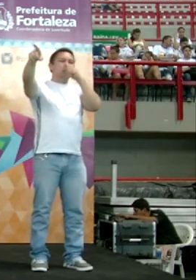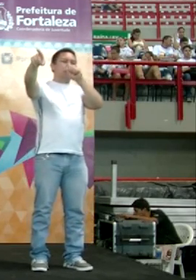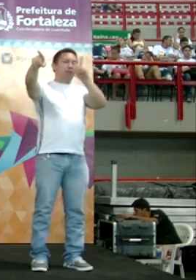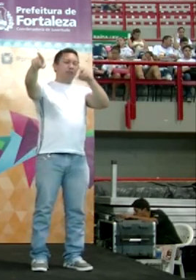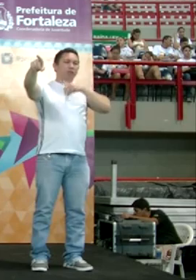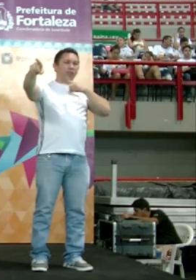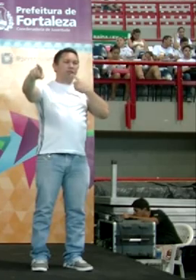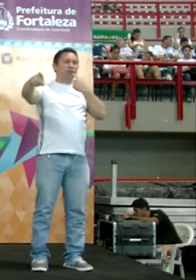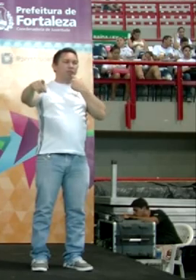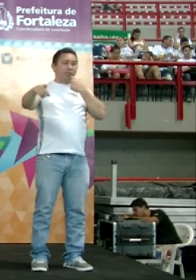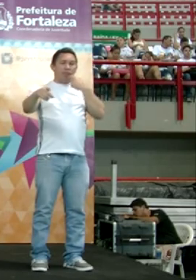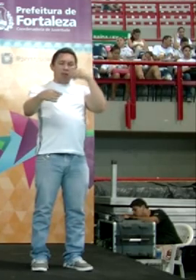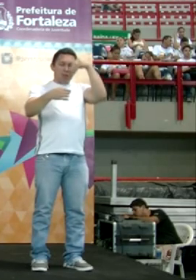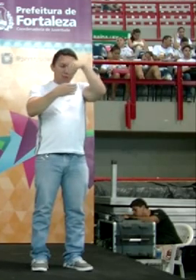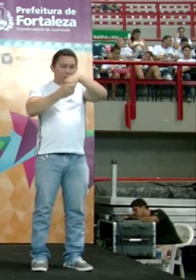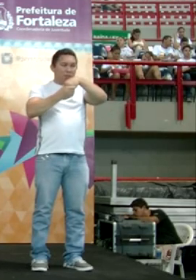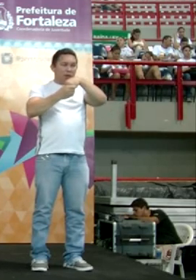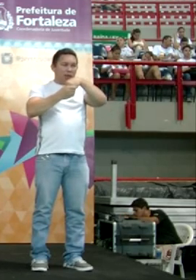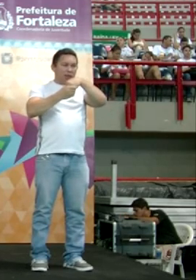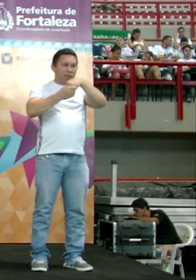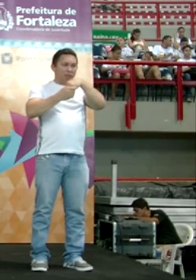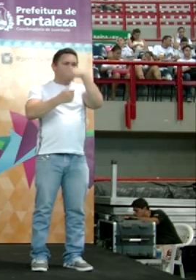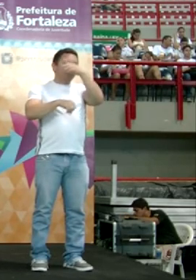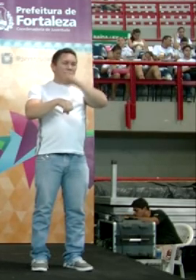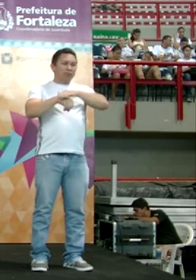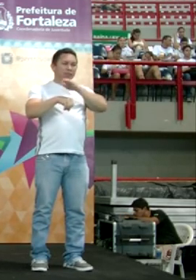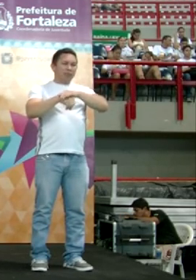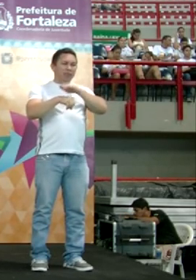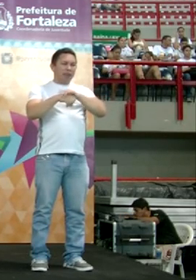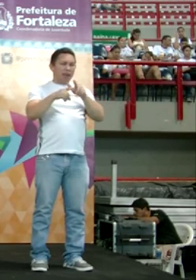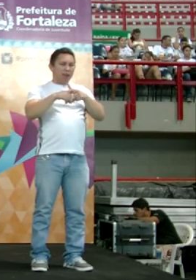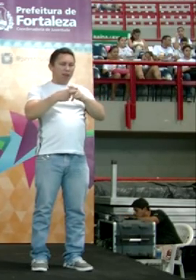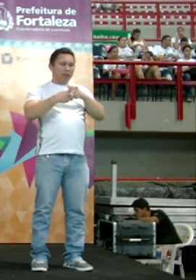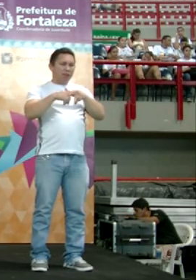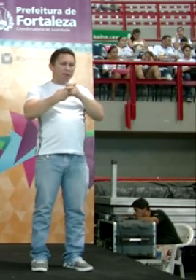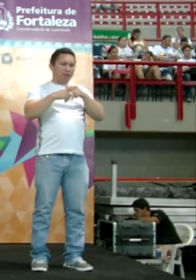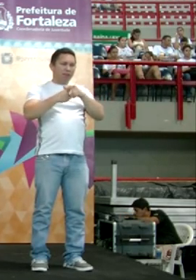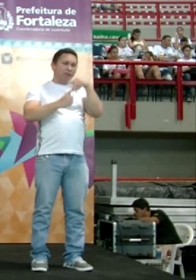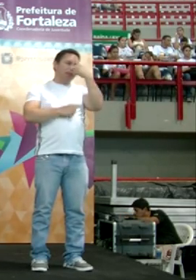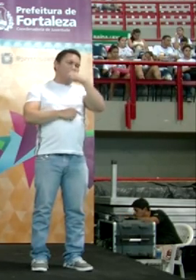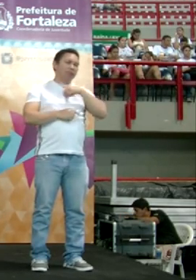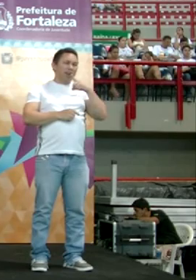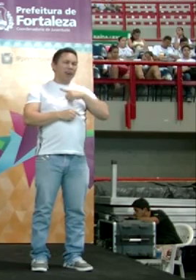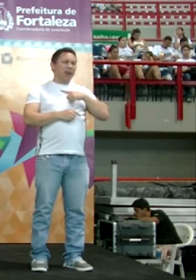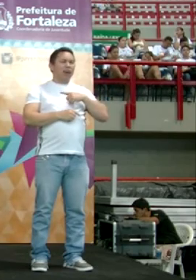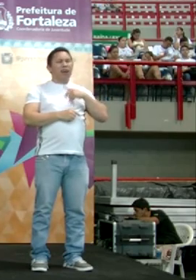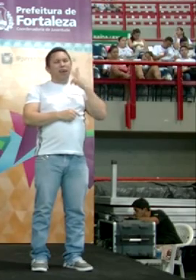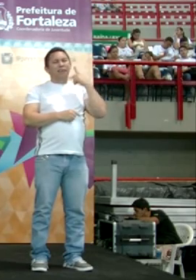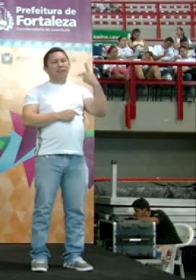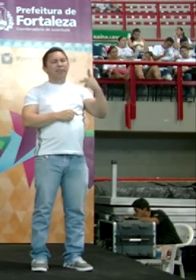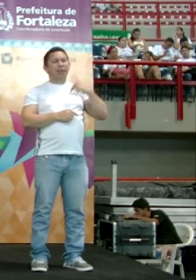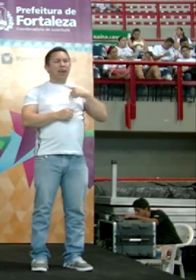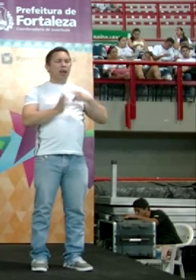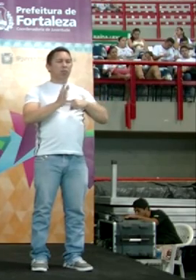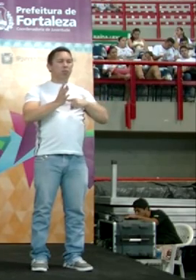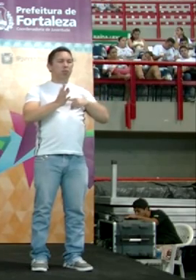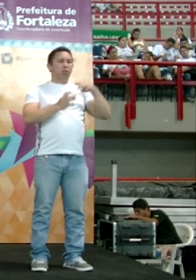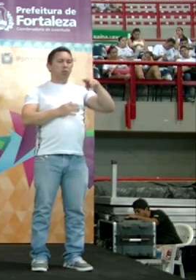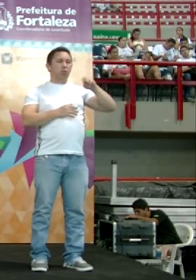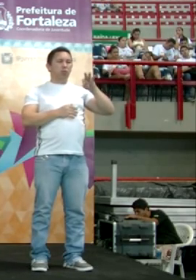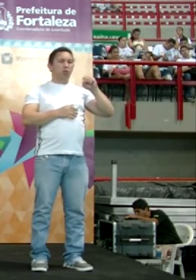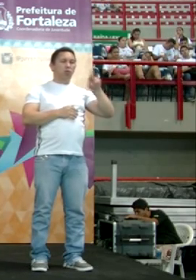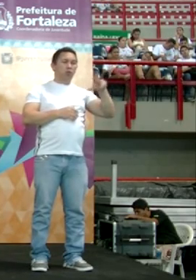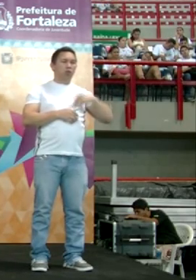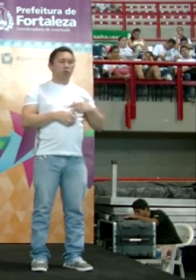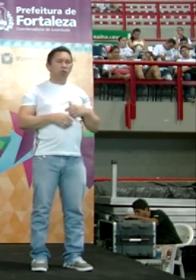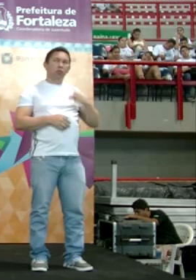uma concessionária de carro, que é a Ceará Motor. Eles instalaram lá dois cataventos, 2 aerogeradores.